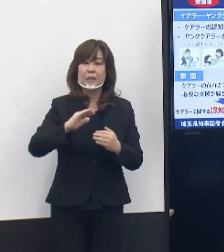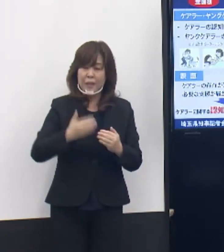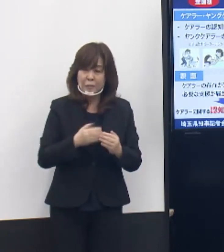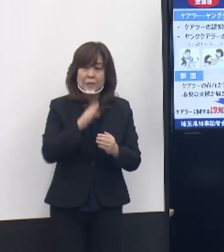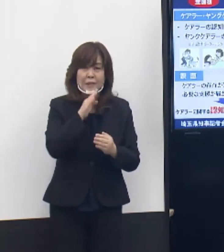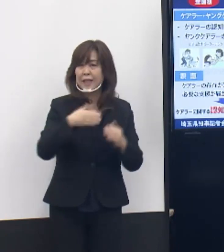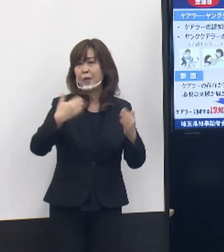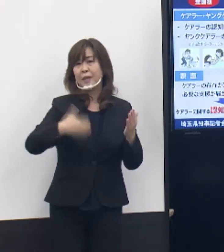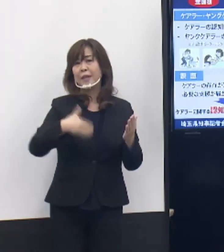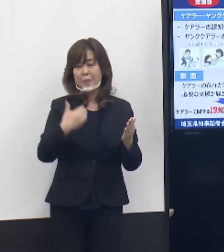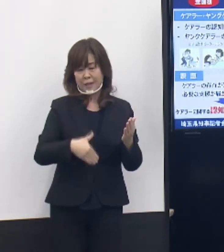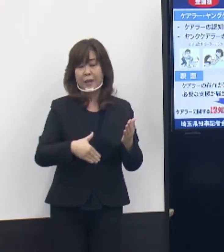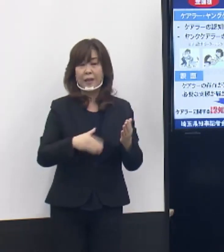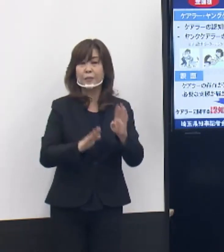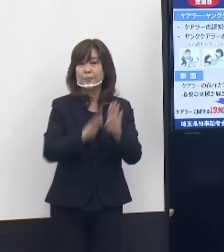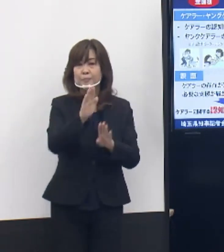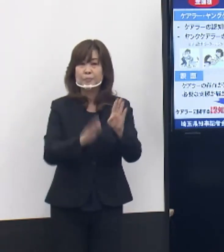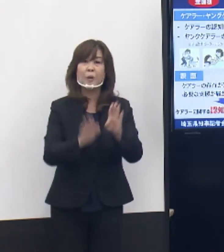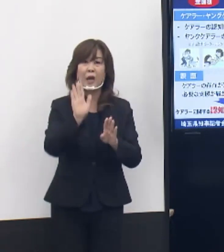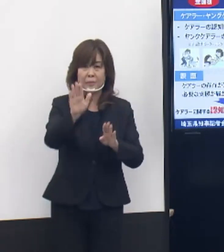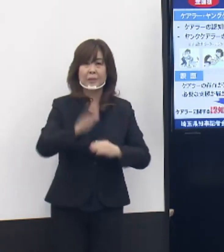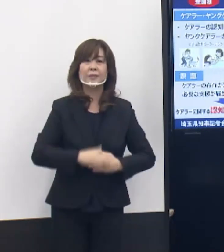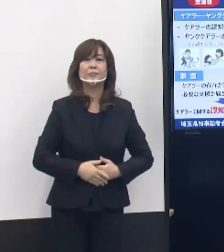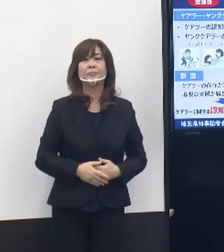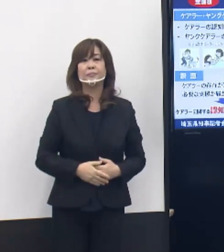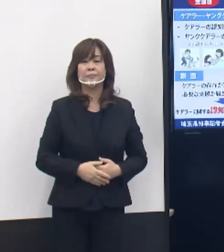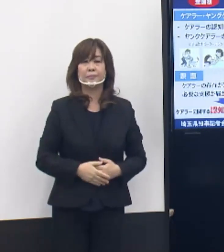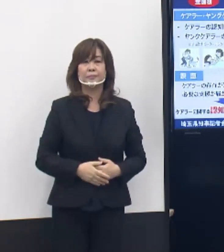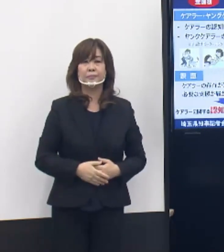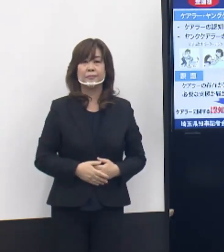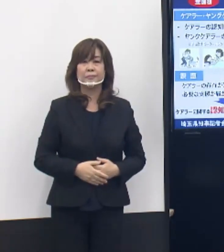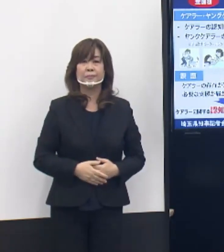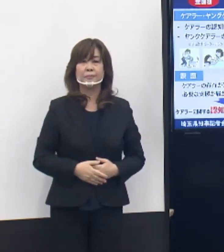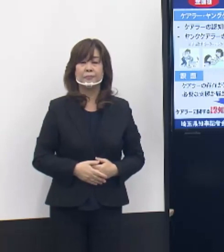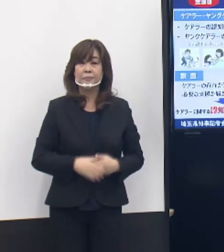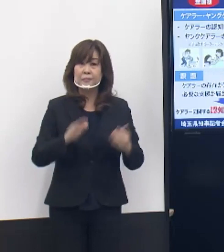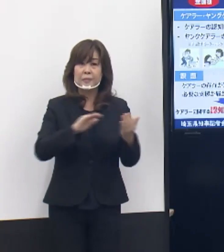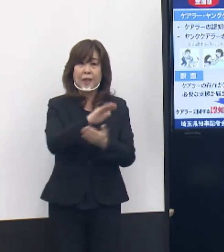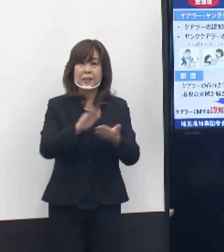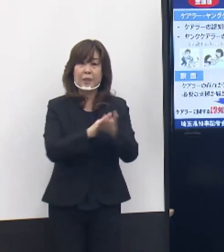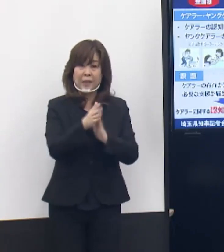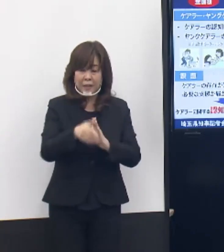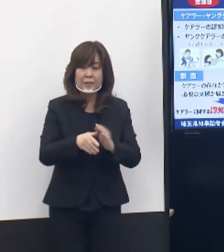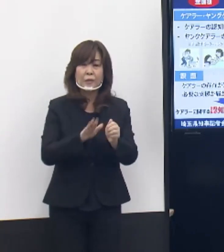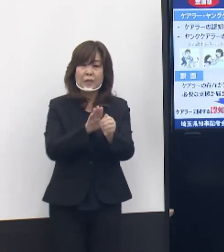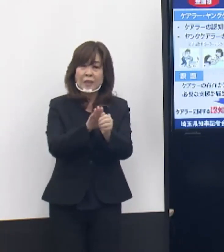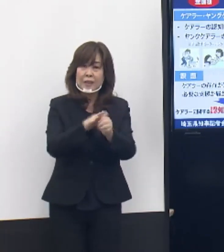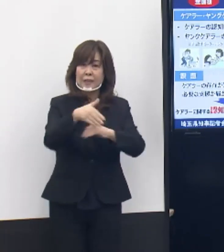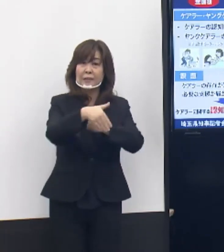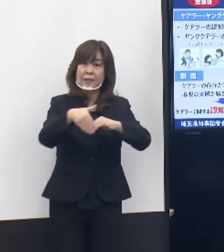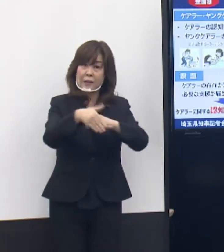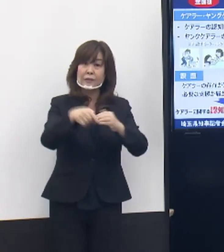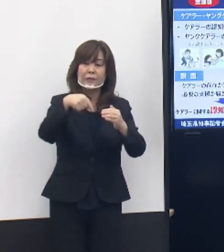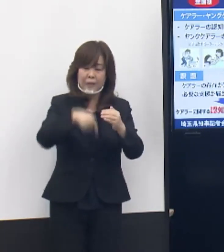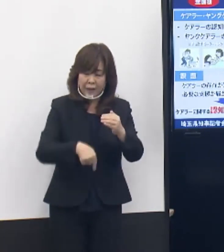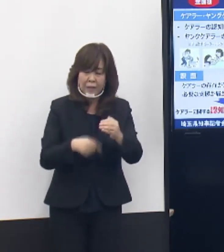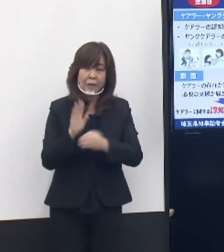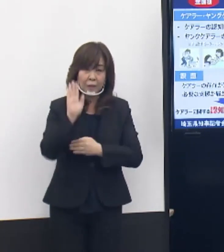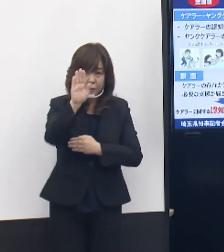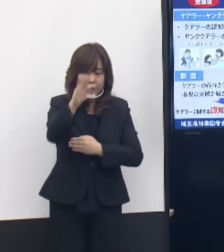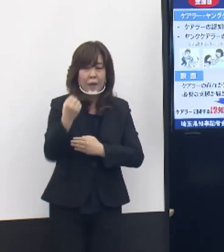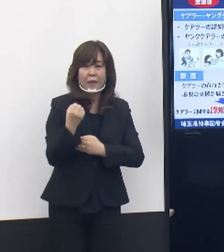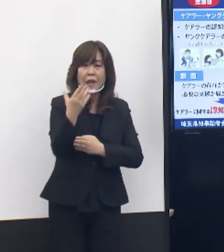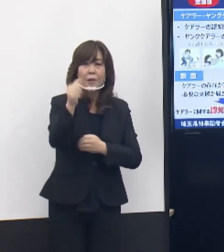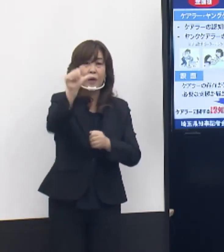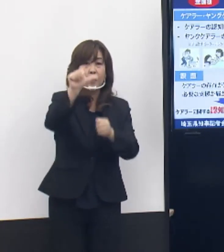は事実だというふうに思います。埼玉県のケアラー支援計画では令和5年度までに認知